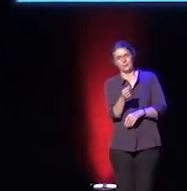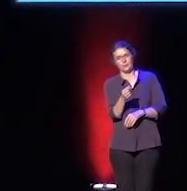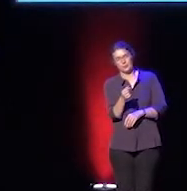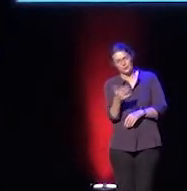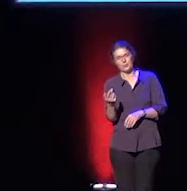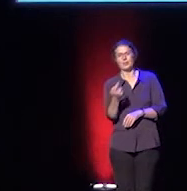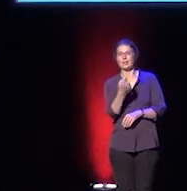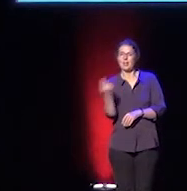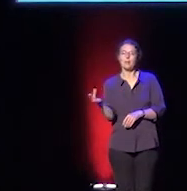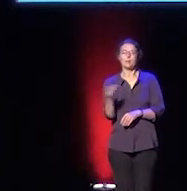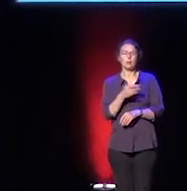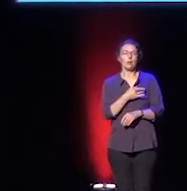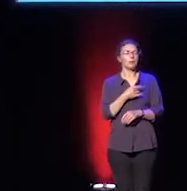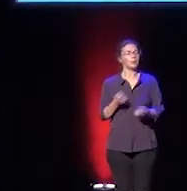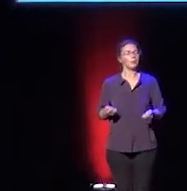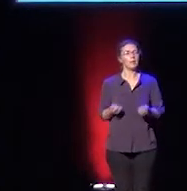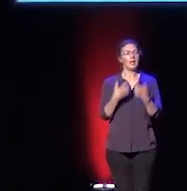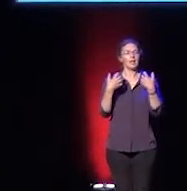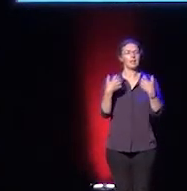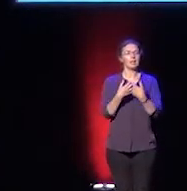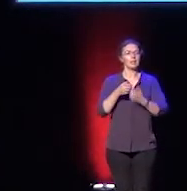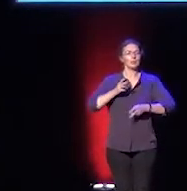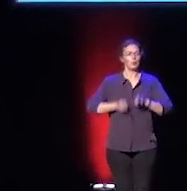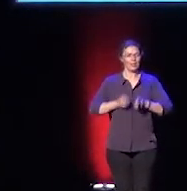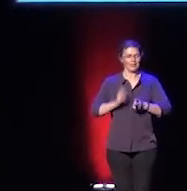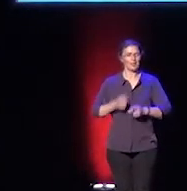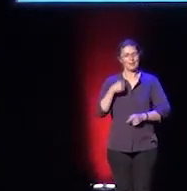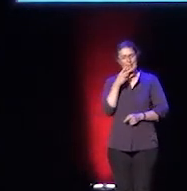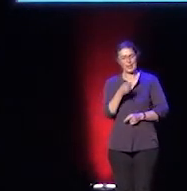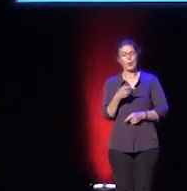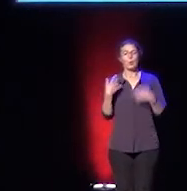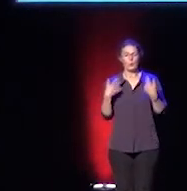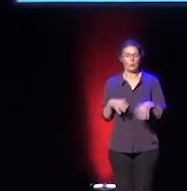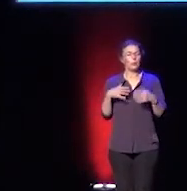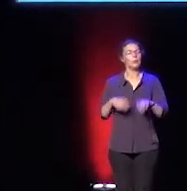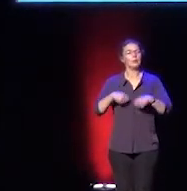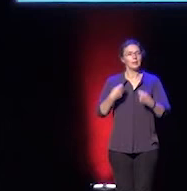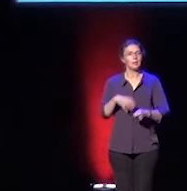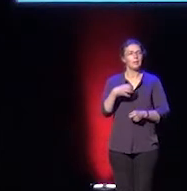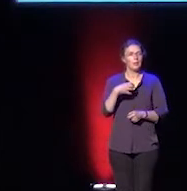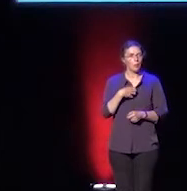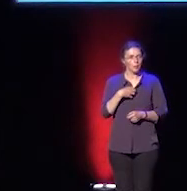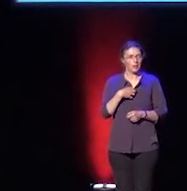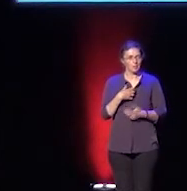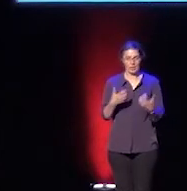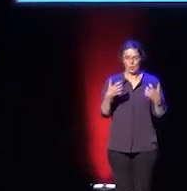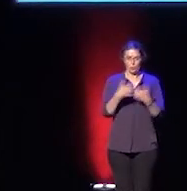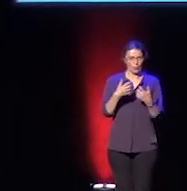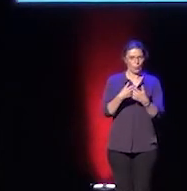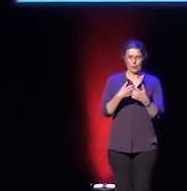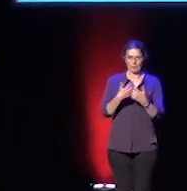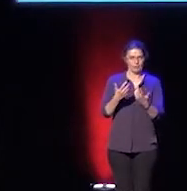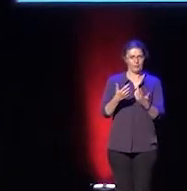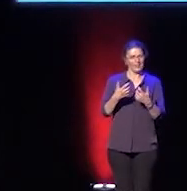selbst Betroffene, schwer Kriegsbeschädigte, erkannten, welches Problem auf die aus dem Kriege